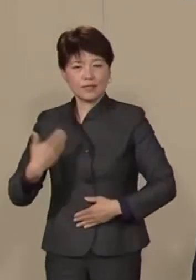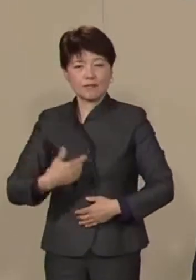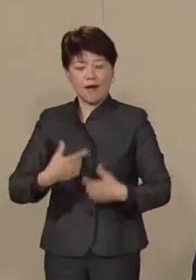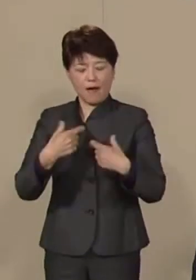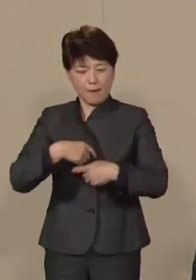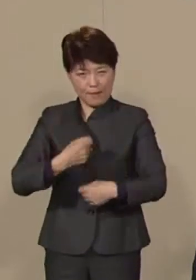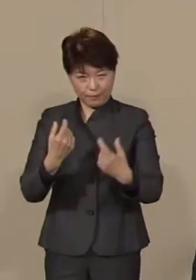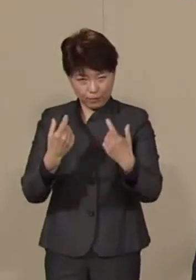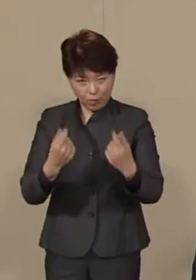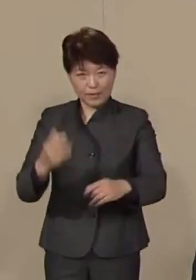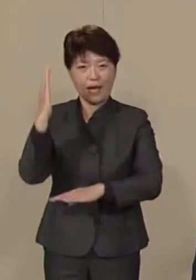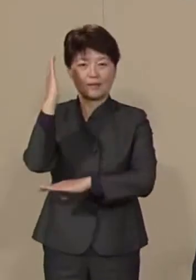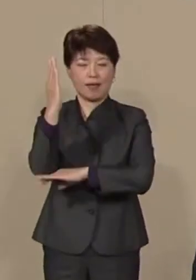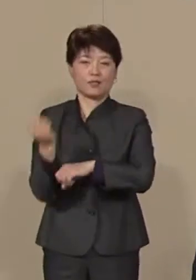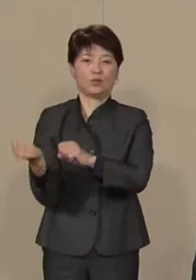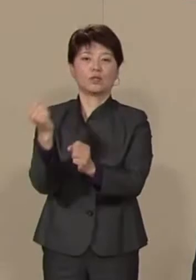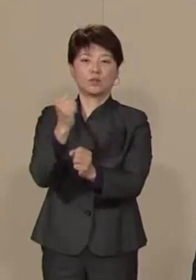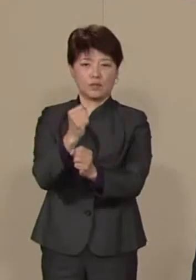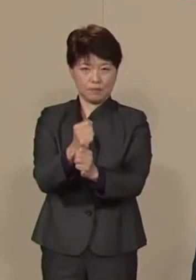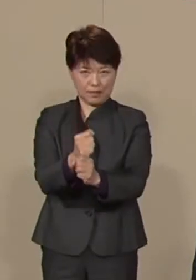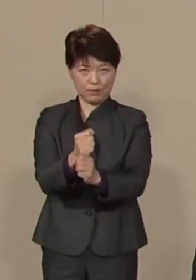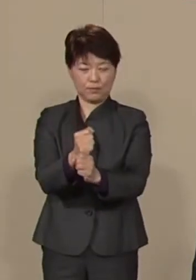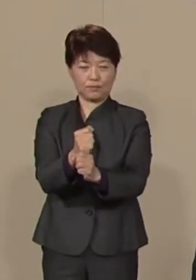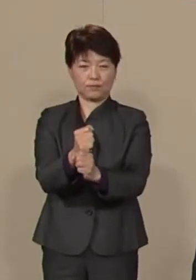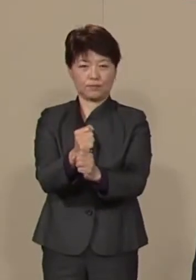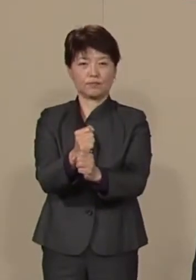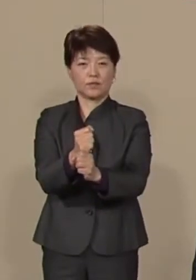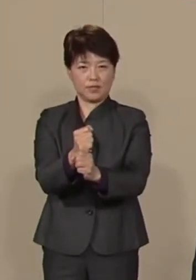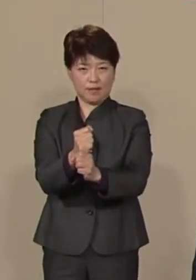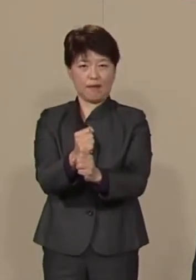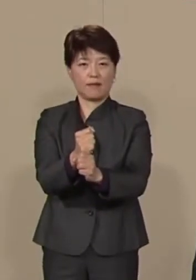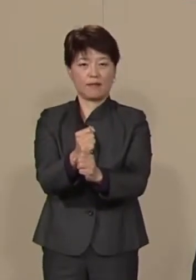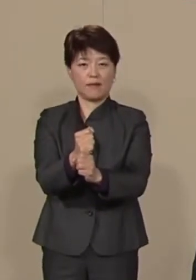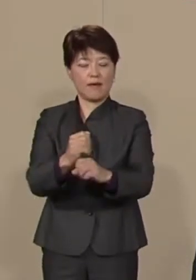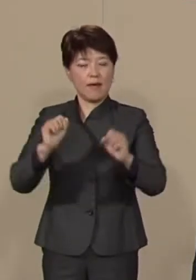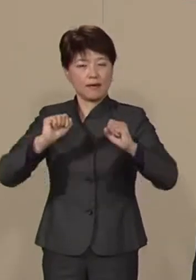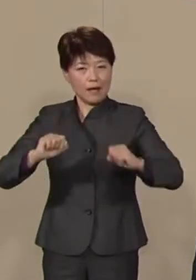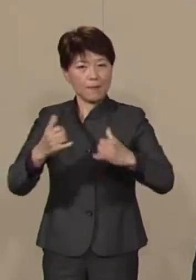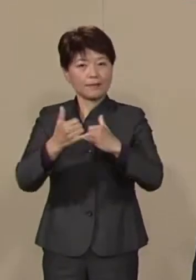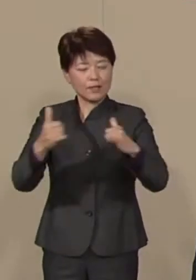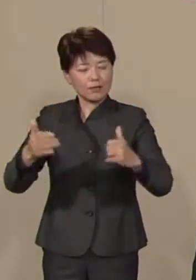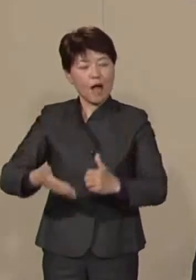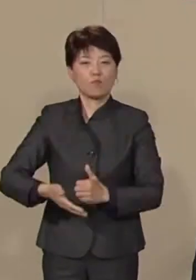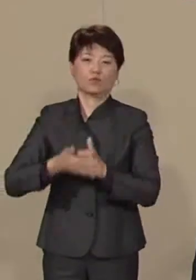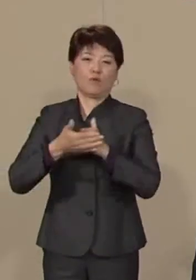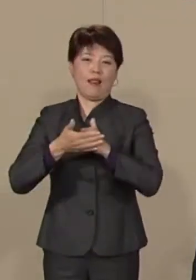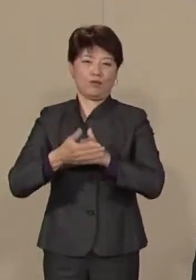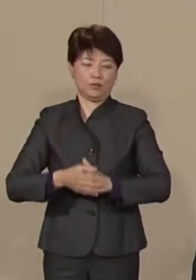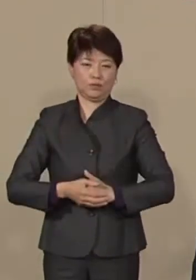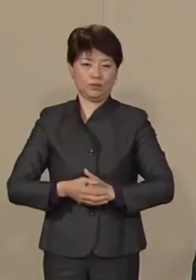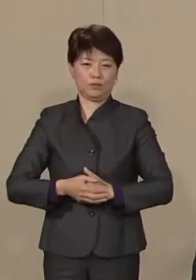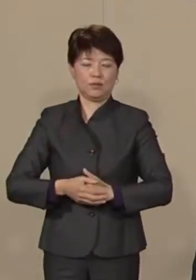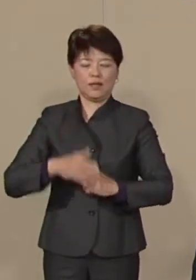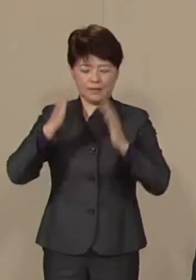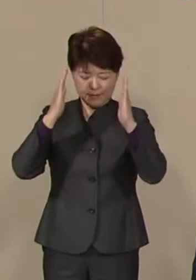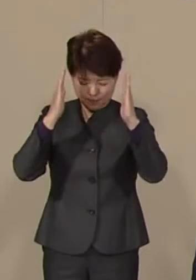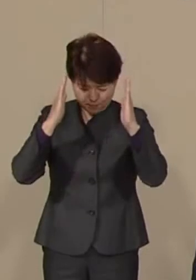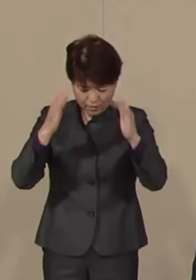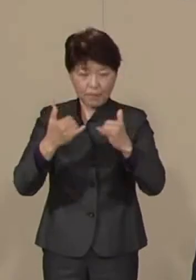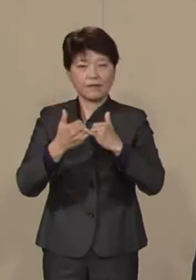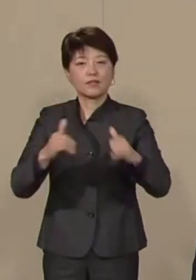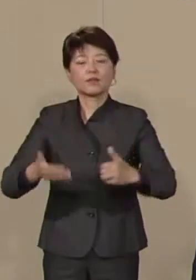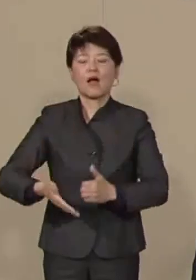取りもうしていきますそして頑張った人が報われる流した汗だ報われる